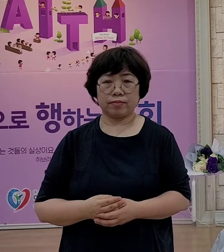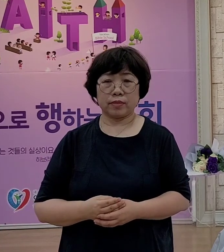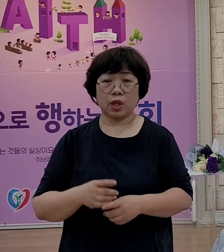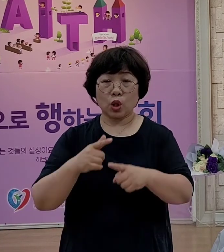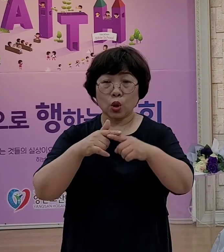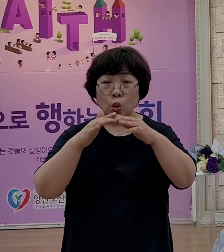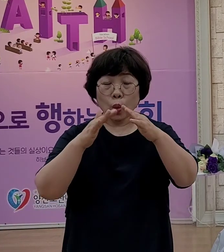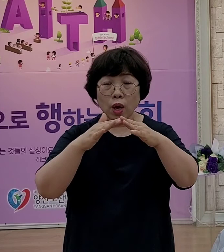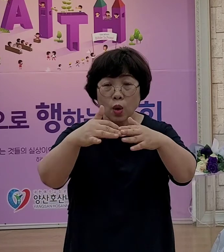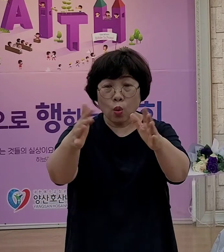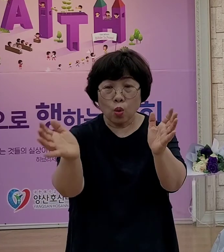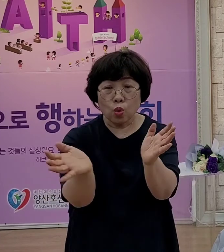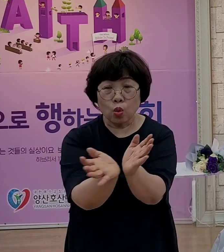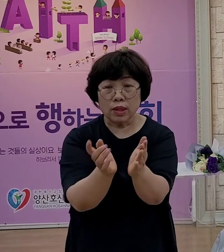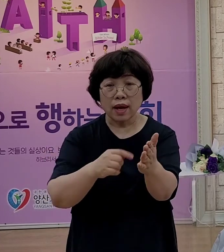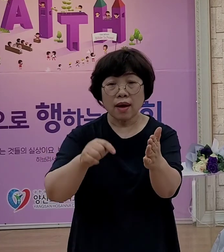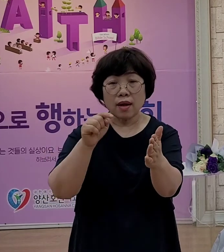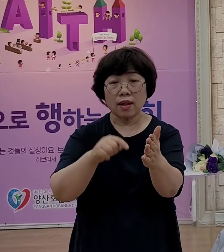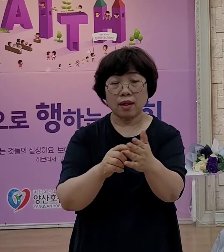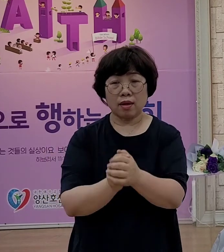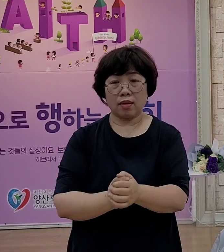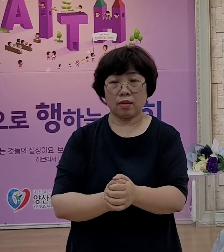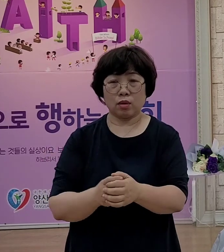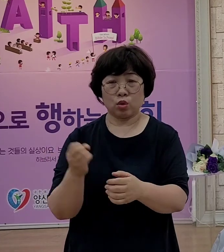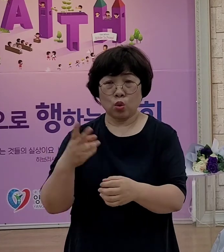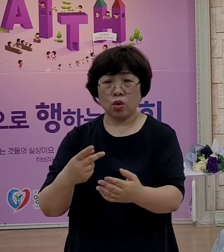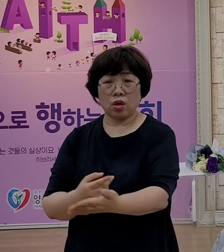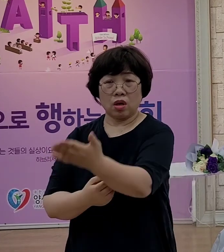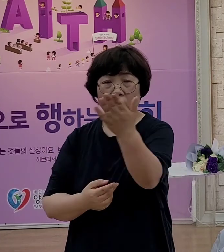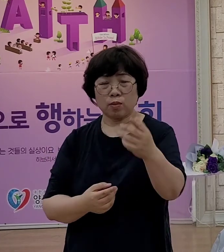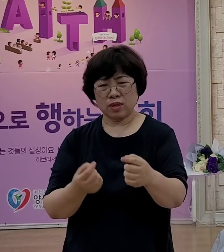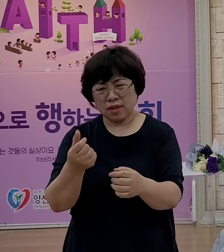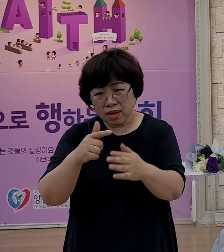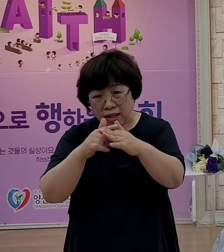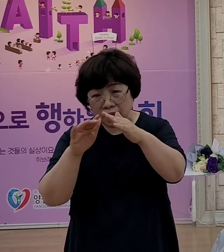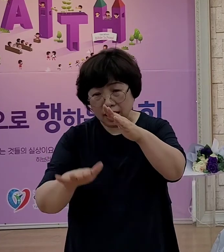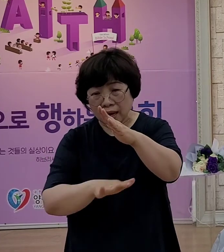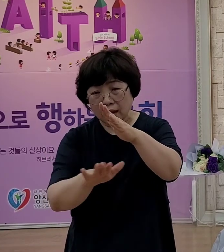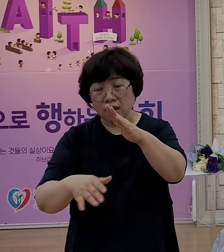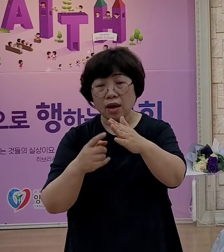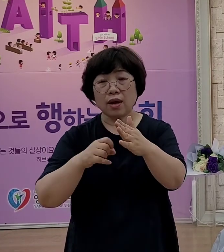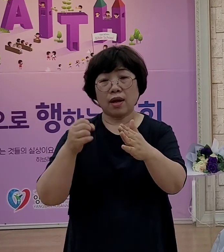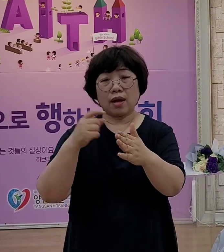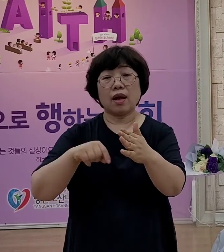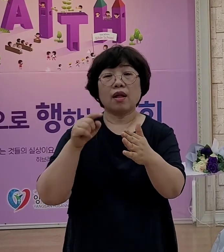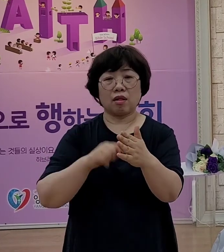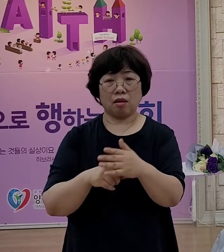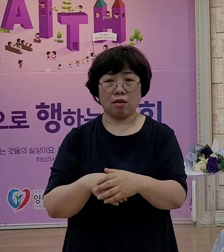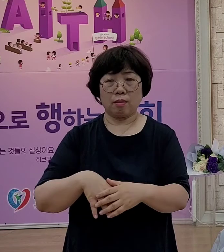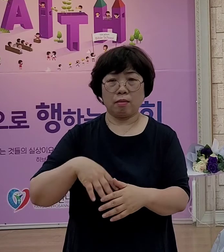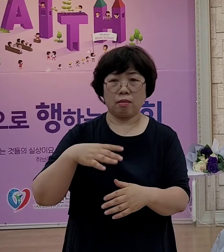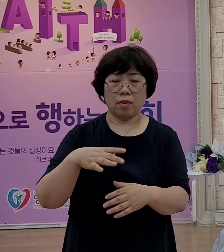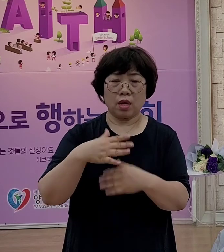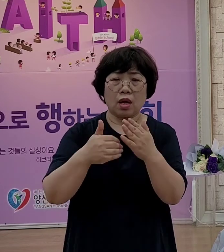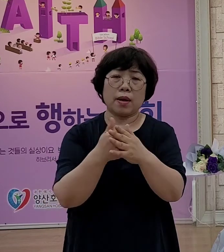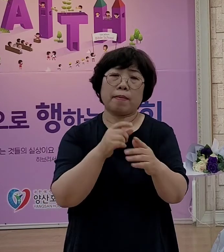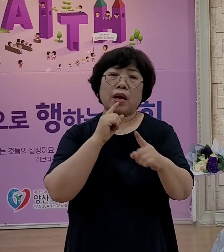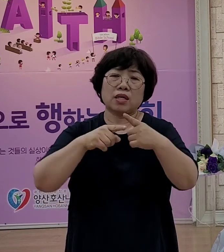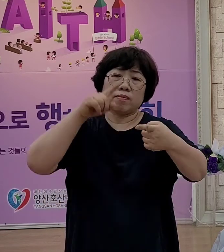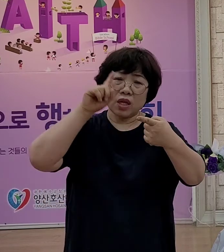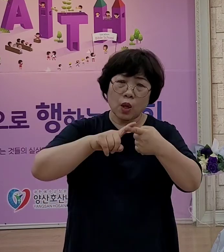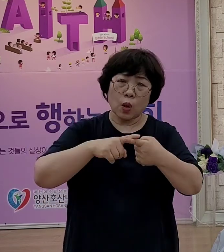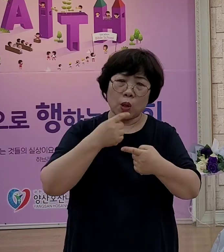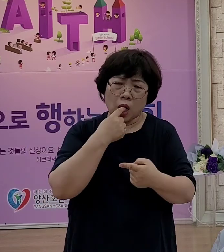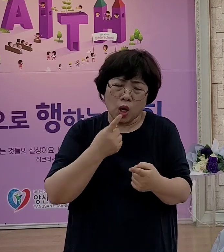이 교회 공동체 안에서, 그리고 우리 여러분 작은 그 가정 안에서부터 이 하나님의 말씀대로